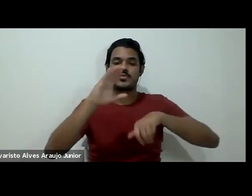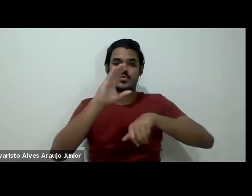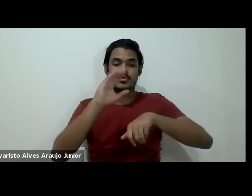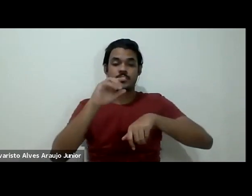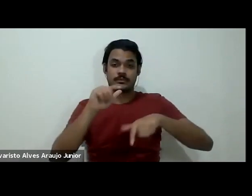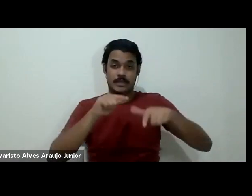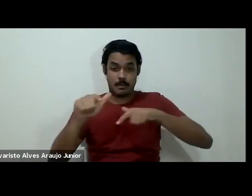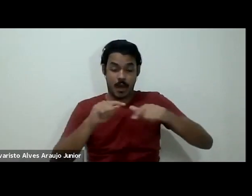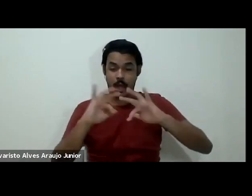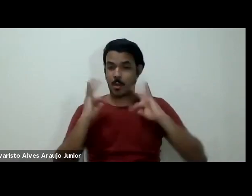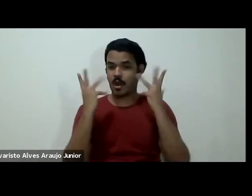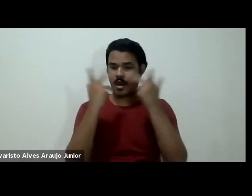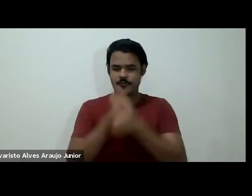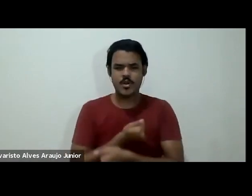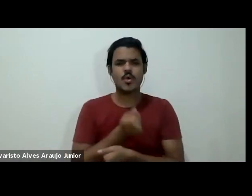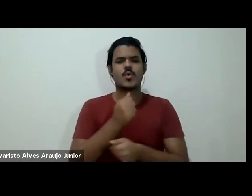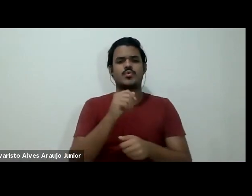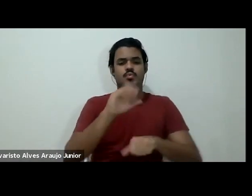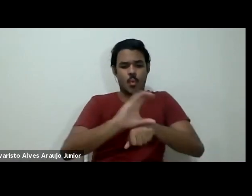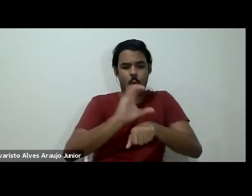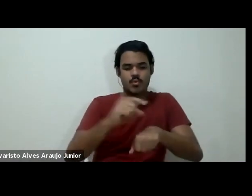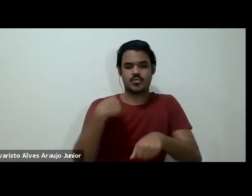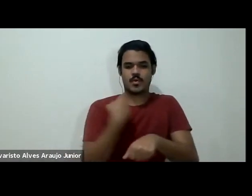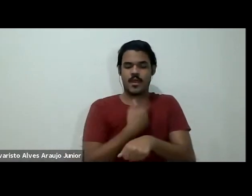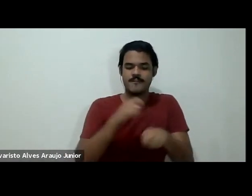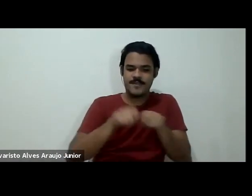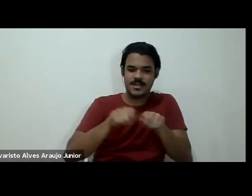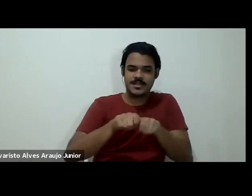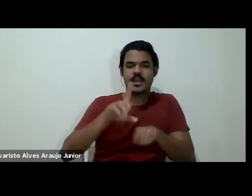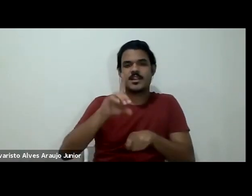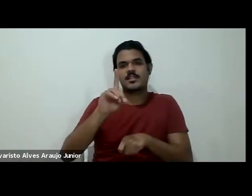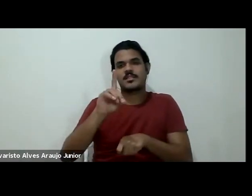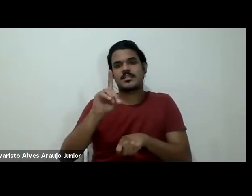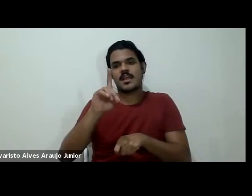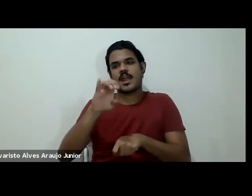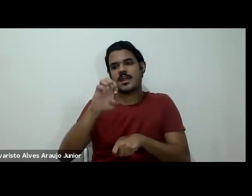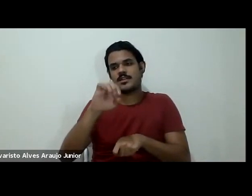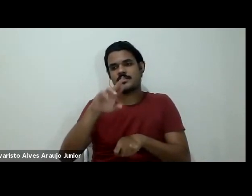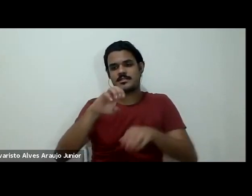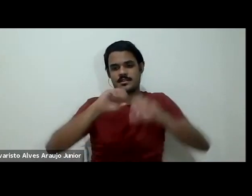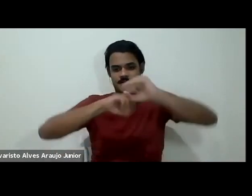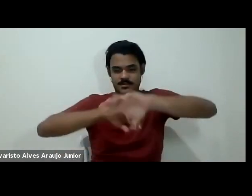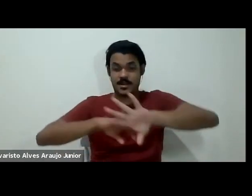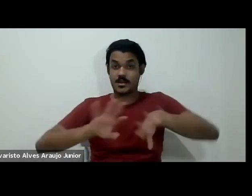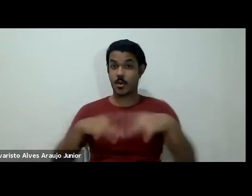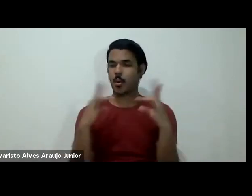momento, excelente profissional e um grande aprendizado em tudo que ela passa.